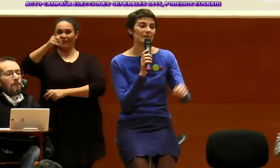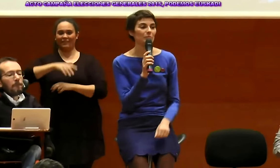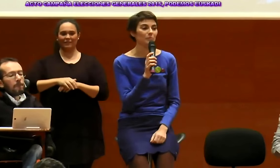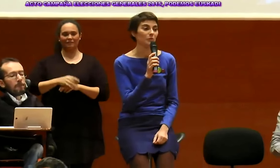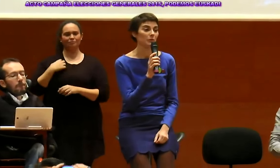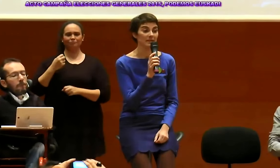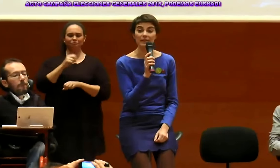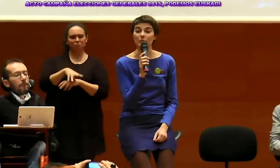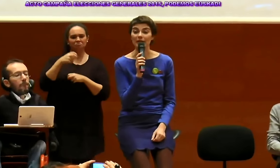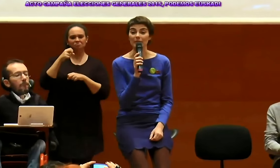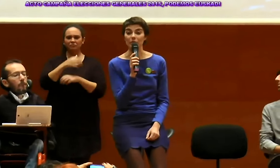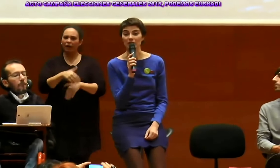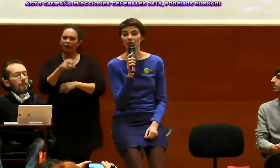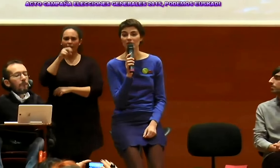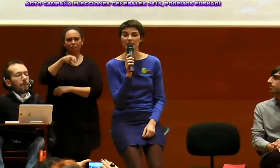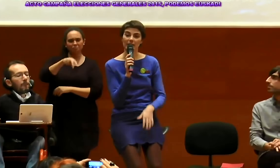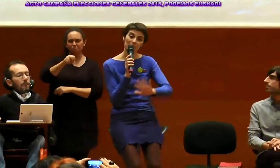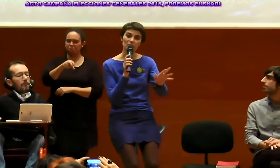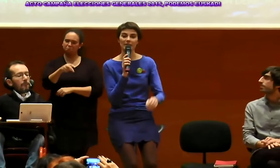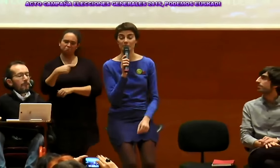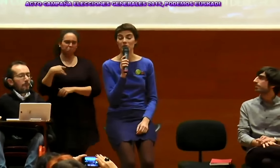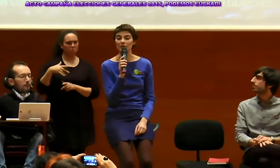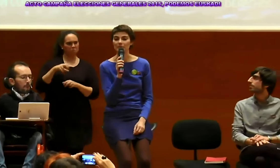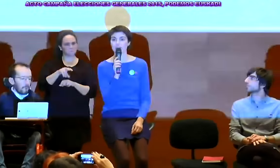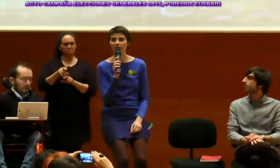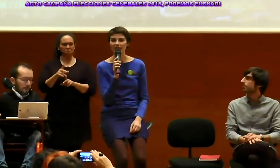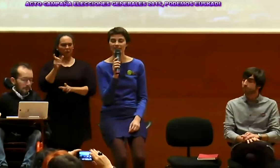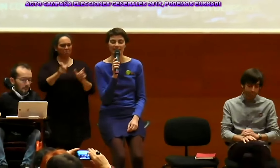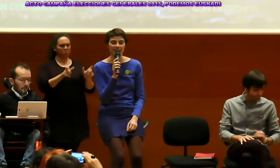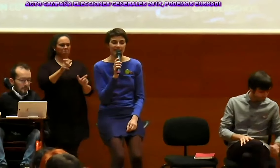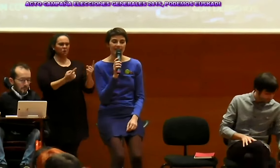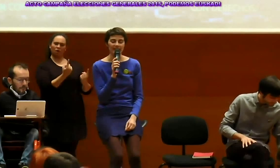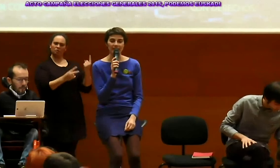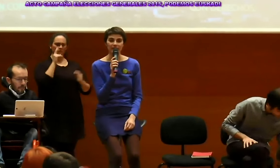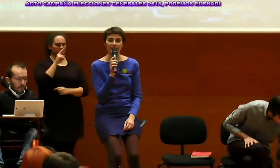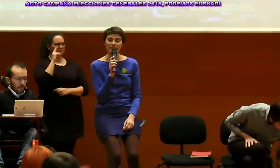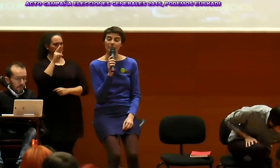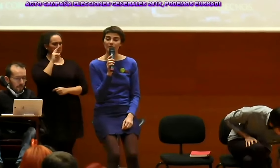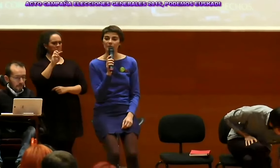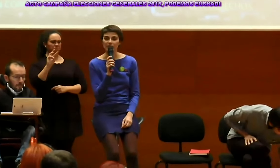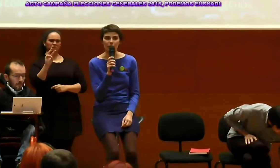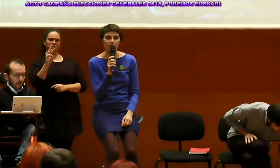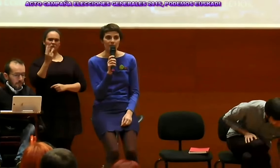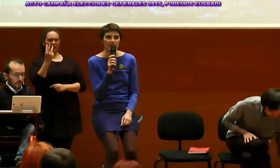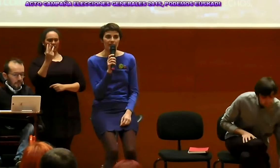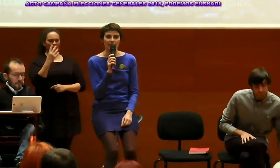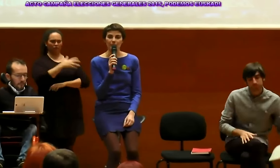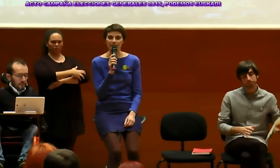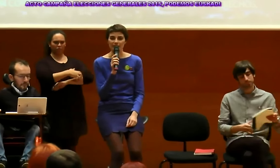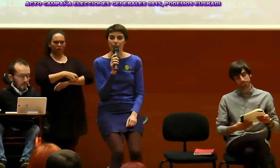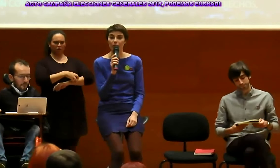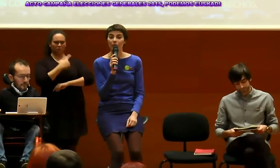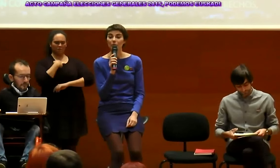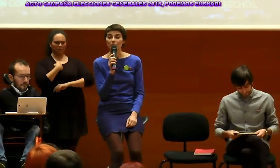Estábamos paseando por Alameda Montijo y ya vimos varias personas pidiendo en la calle, y a la tercera él me miró y me dijo: